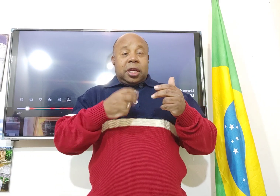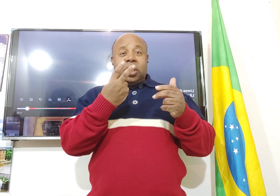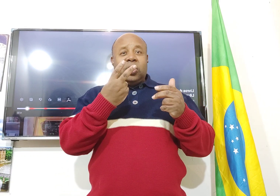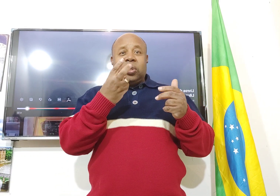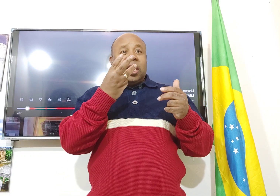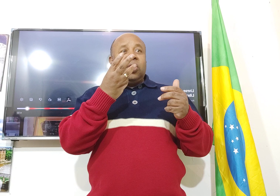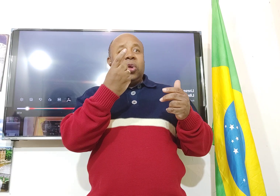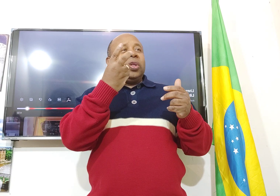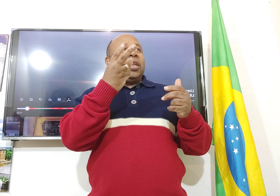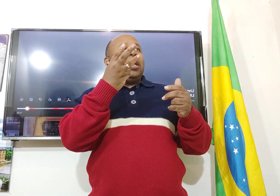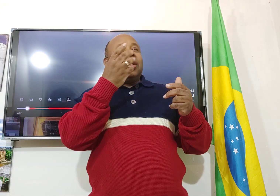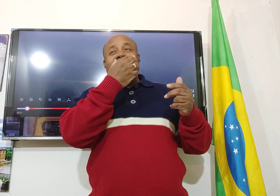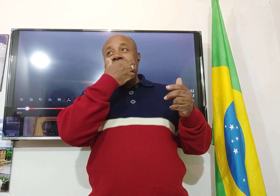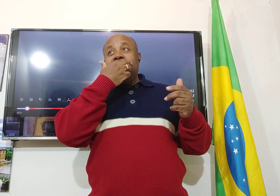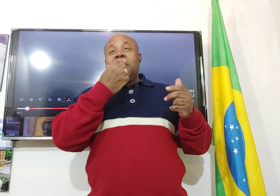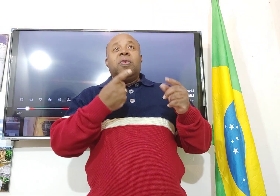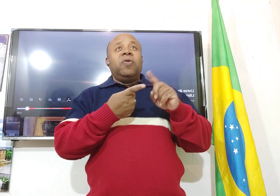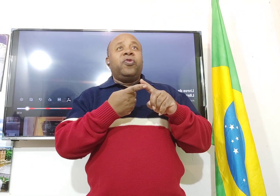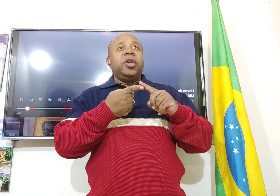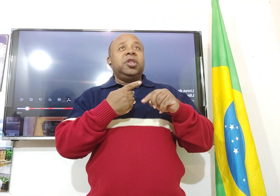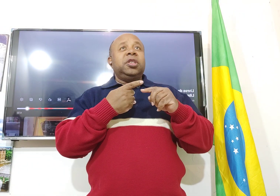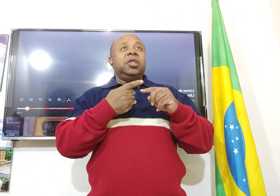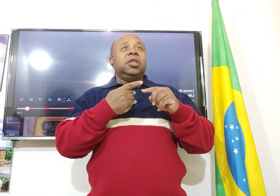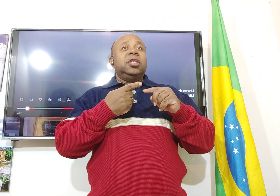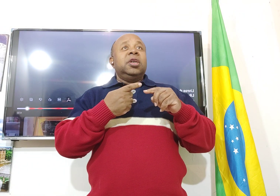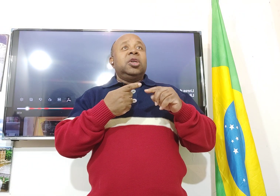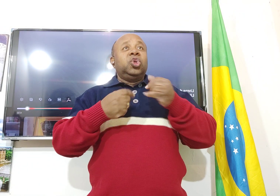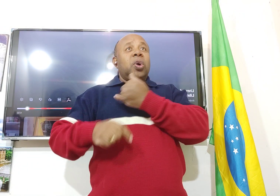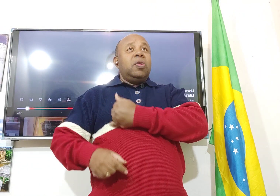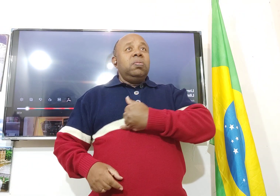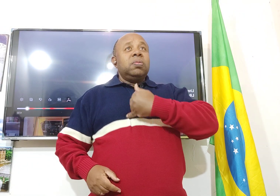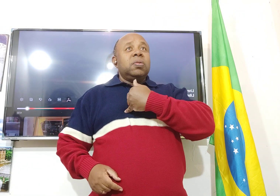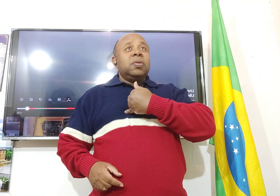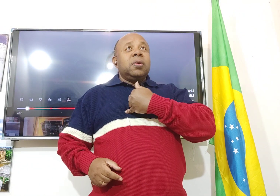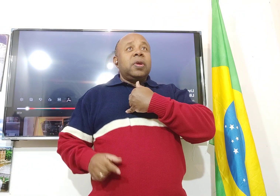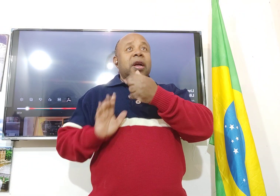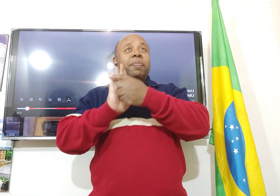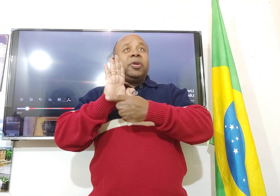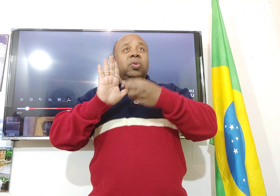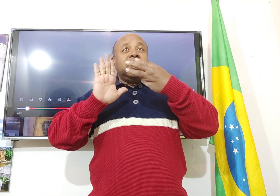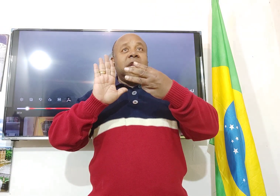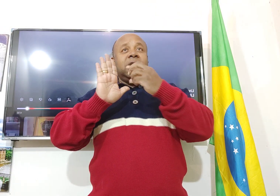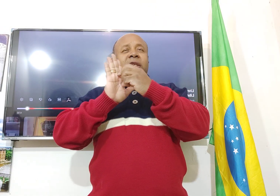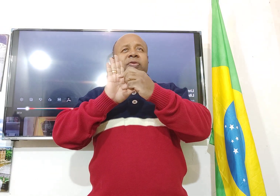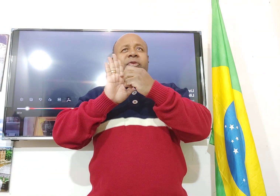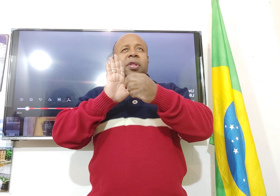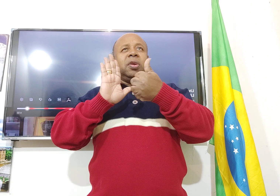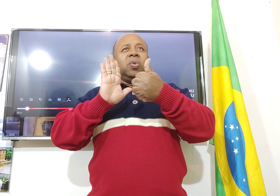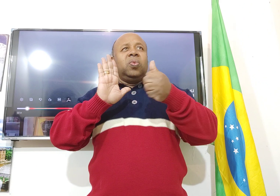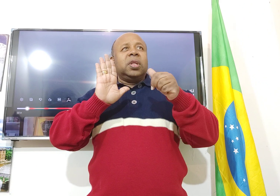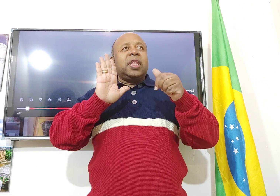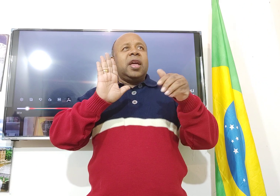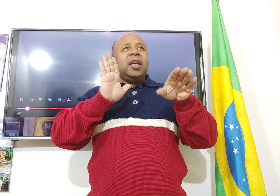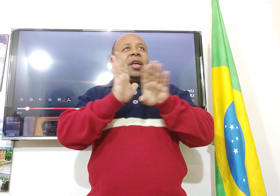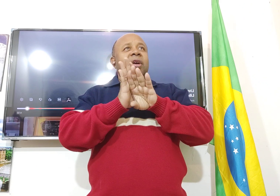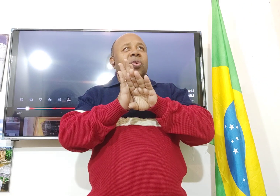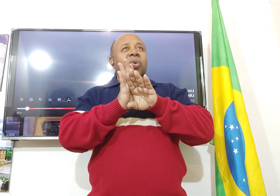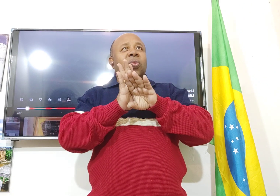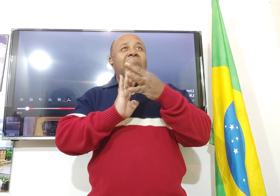que dois ou três, acho. Um foi de João, né, capítulo 3, acho que de versículo 1 até o